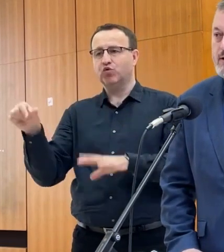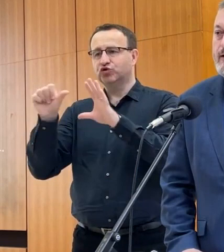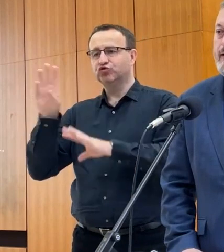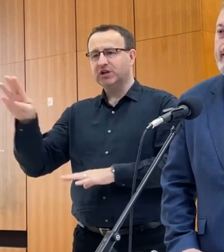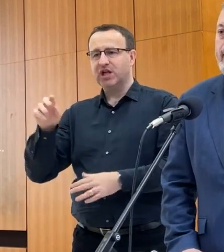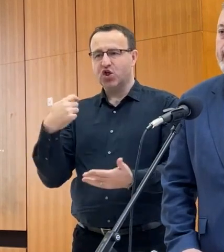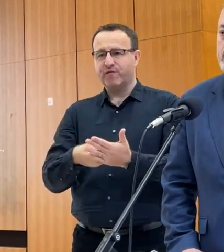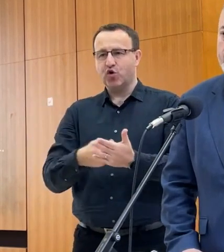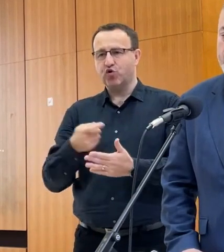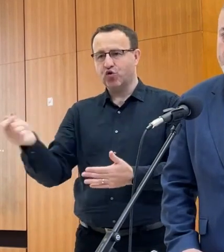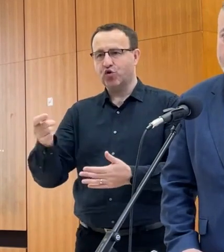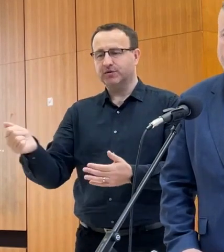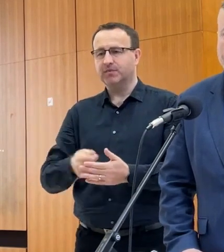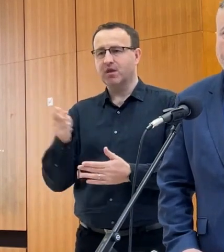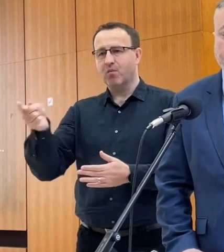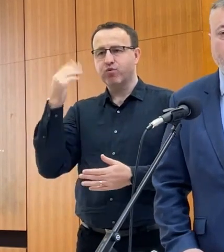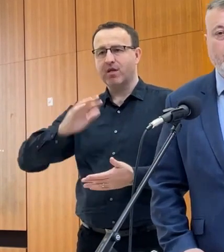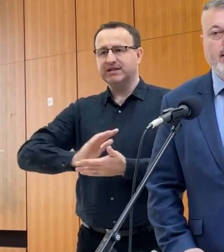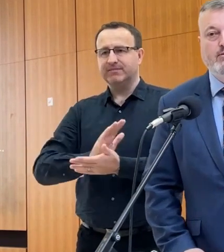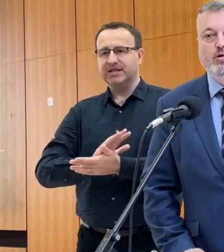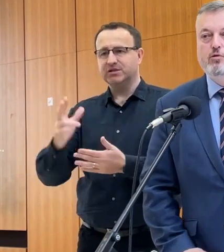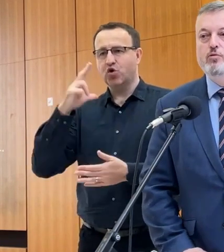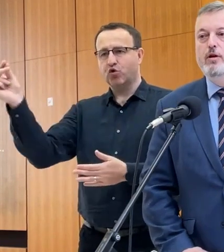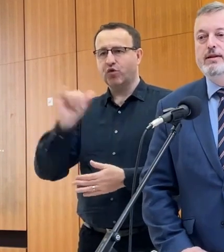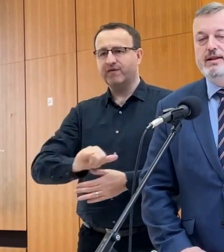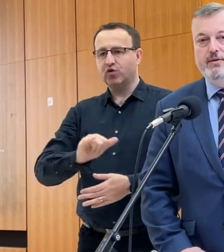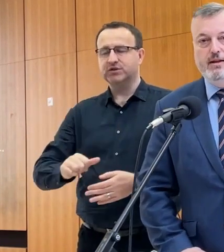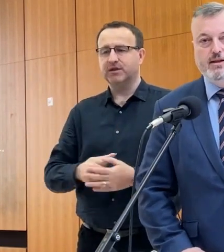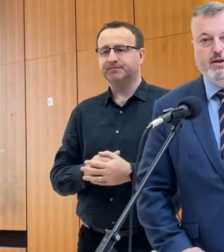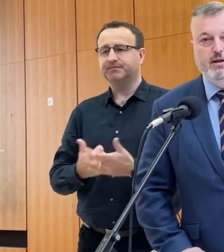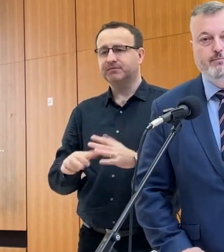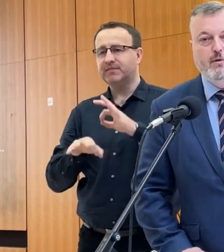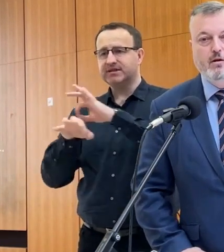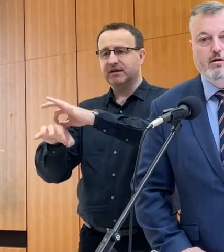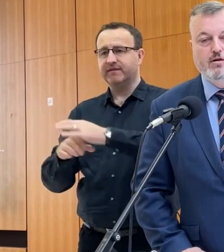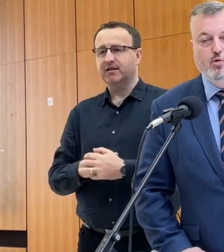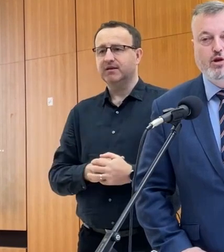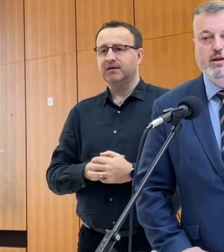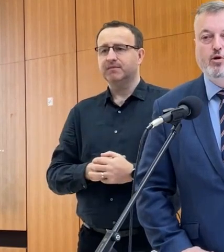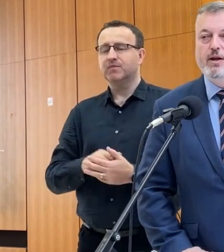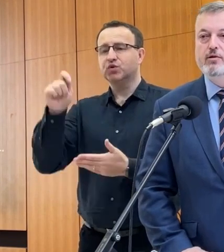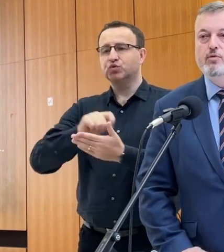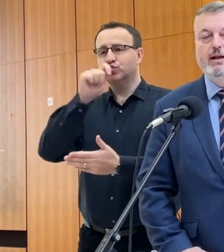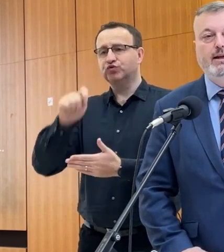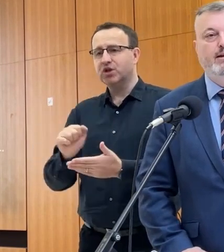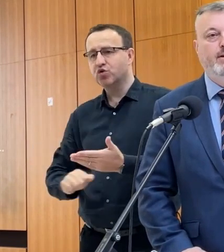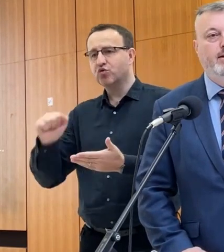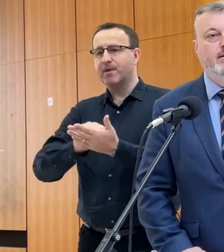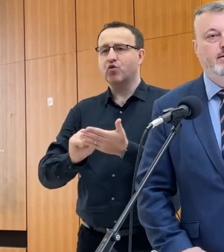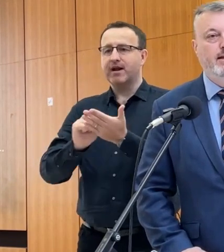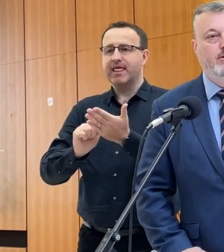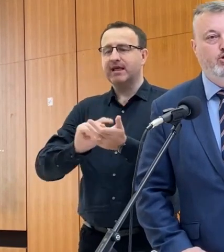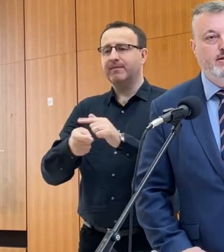64, ktoré boli diskriminované pri odchode na dôchodku. Zaviedli sme zrušenie doplatkov na lieky